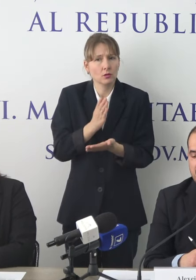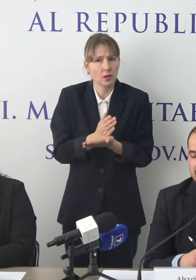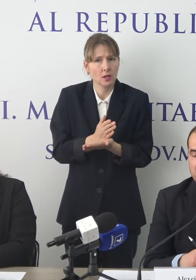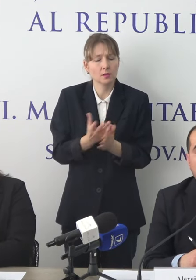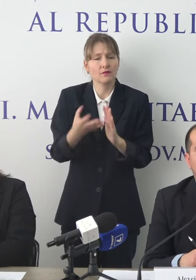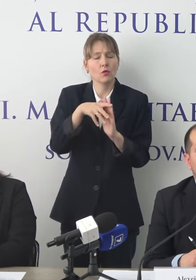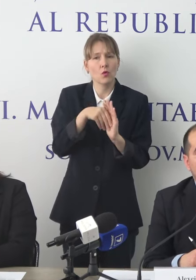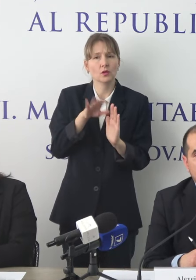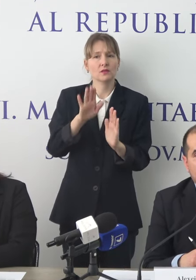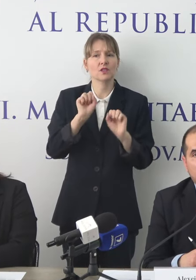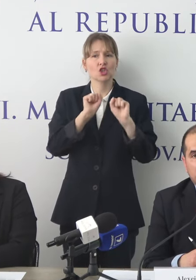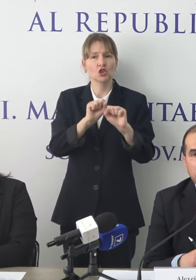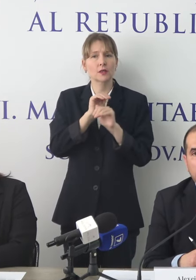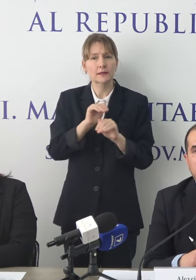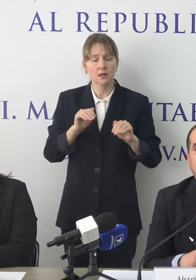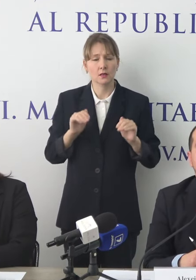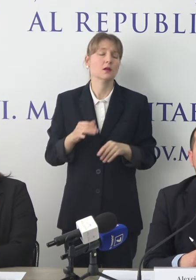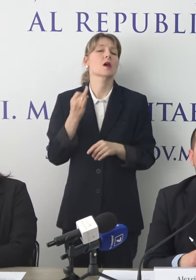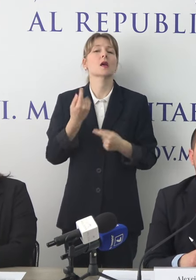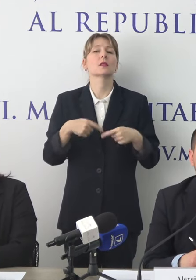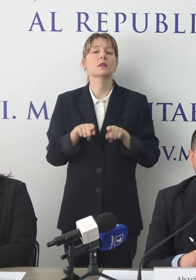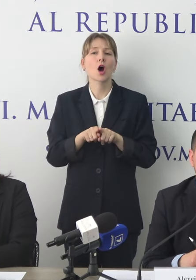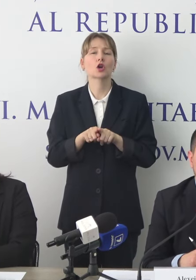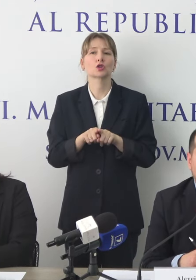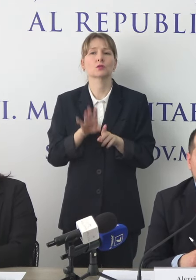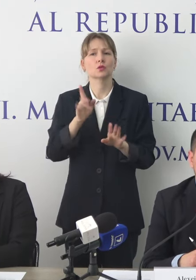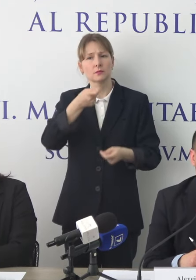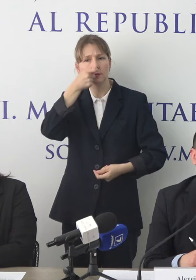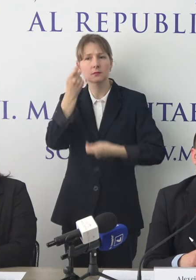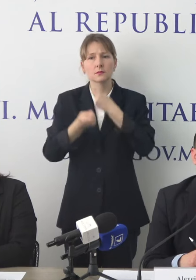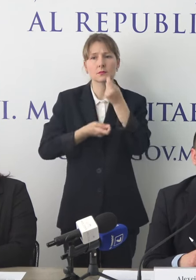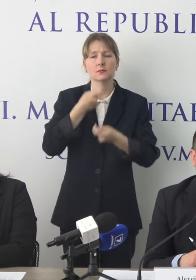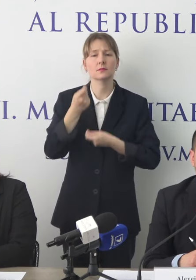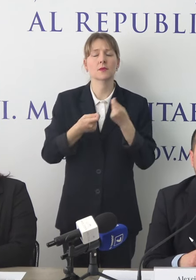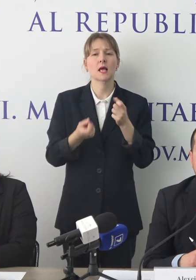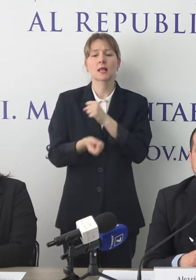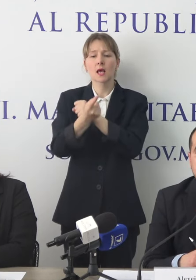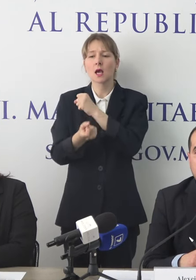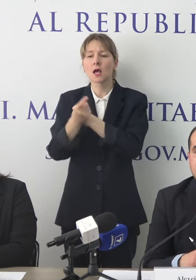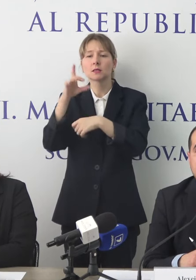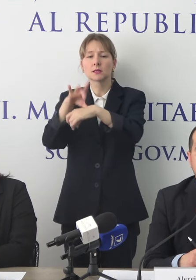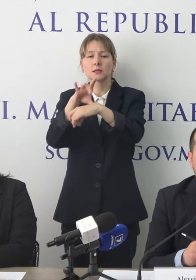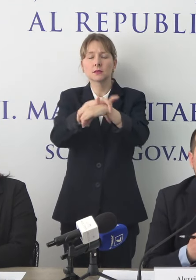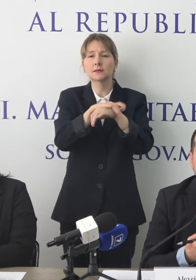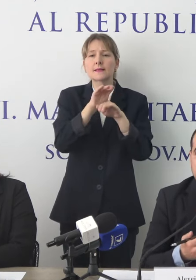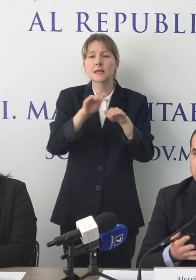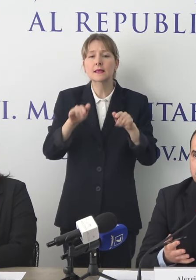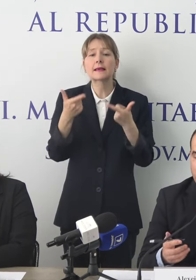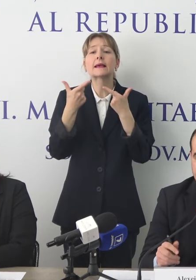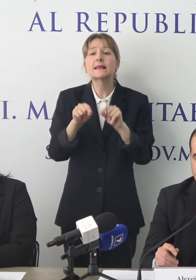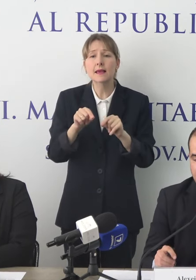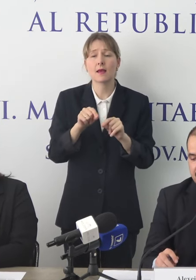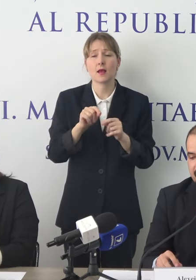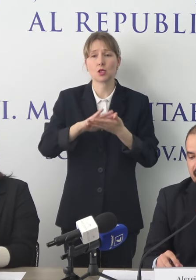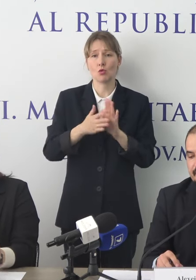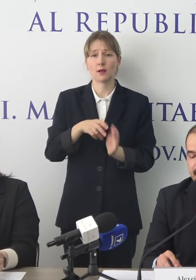protecției copiilor. Vom demara un efort mult mai substanțial pentru a identifica copiii care sunt în situații de risc, dar pe care sistemul nu